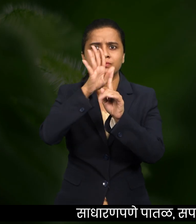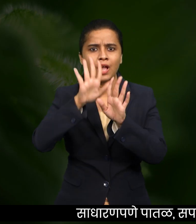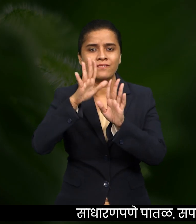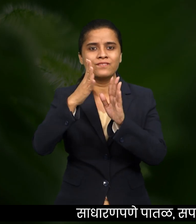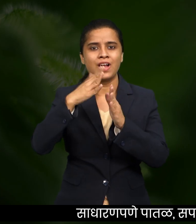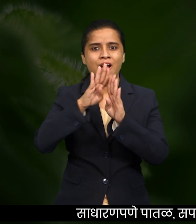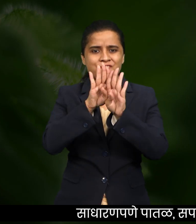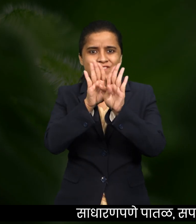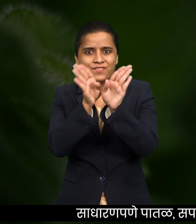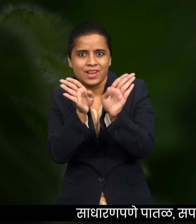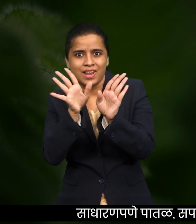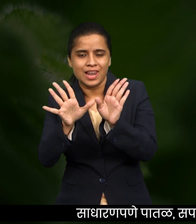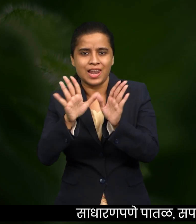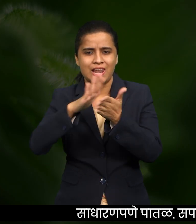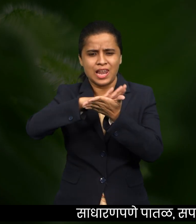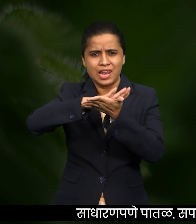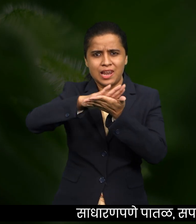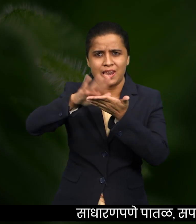असतात.